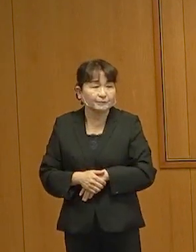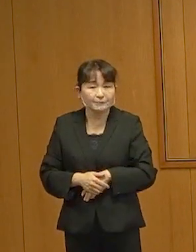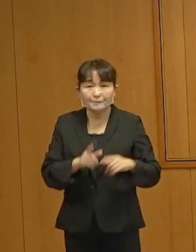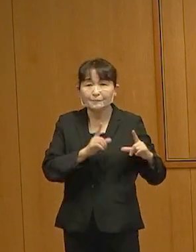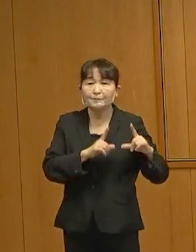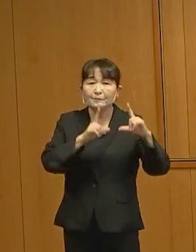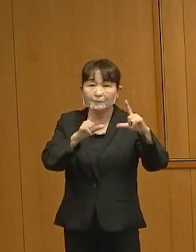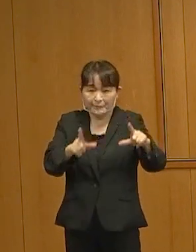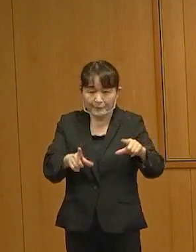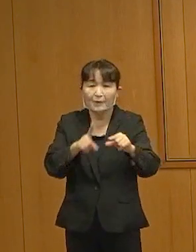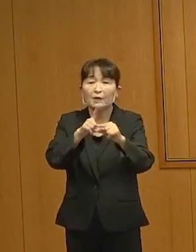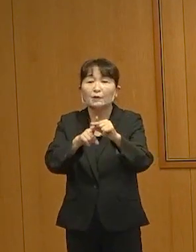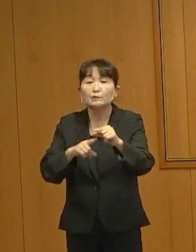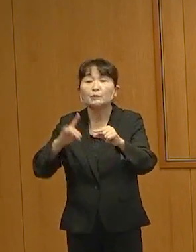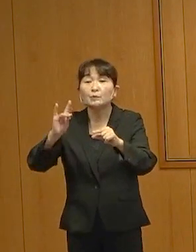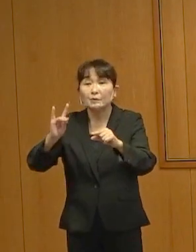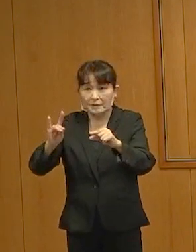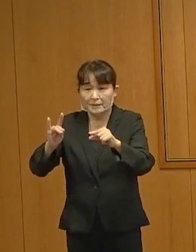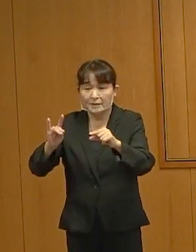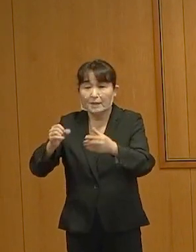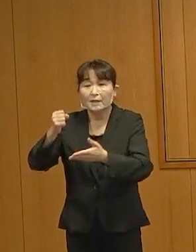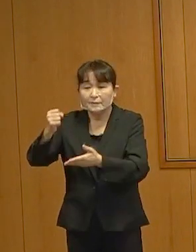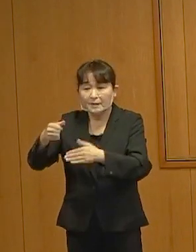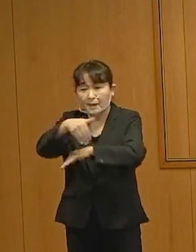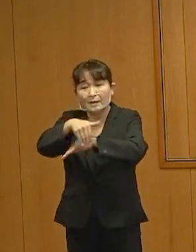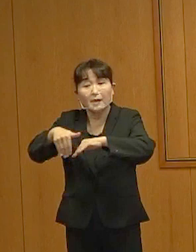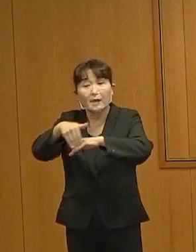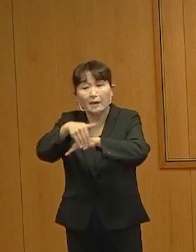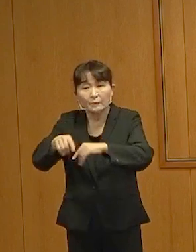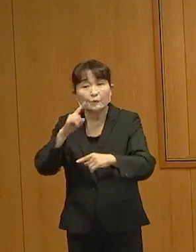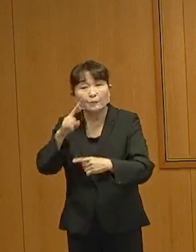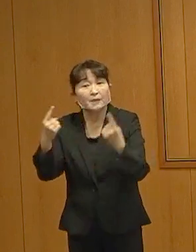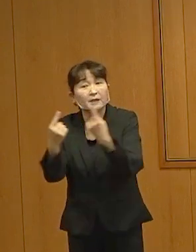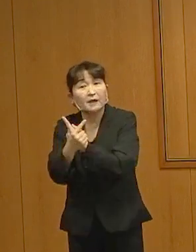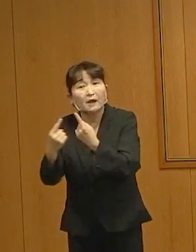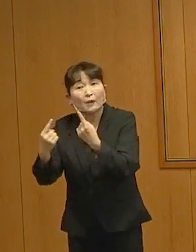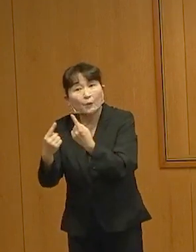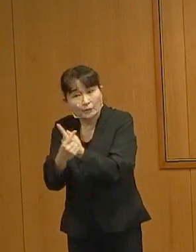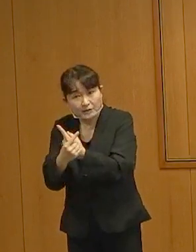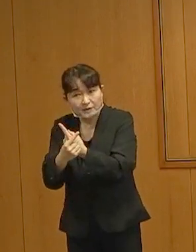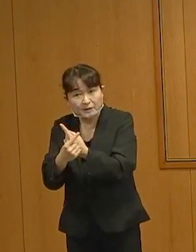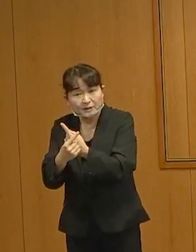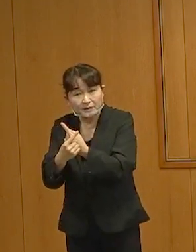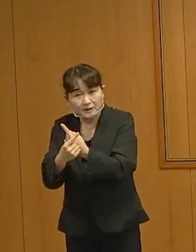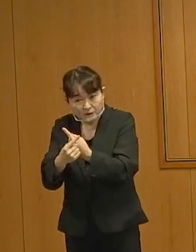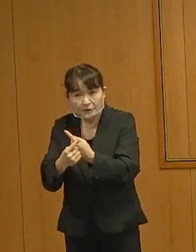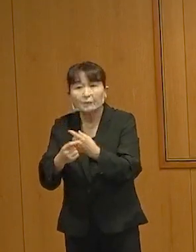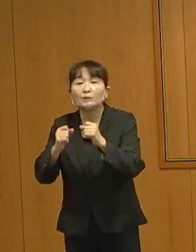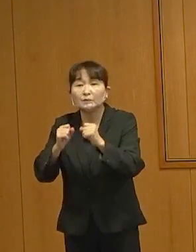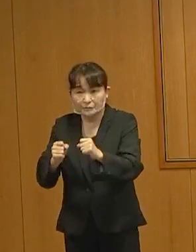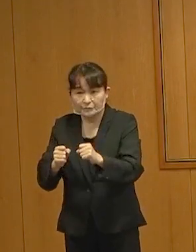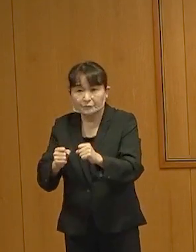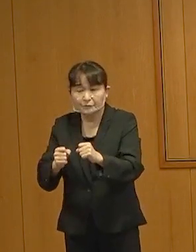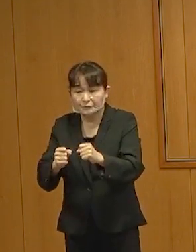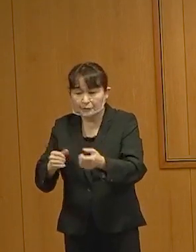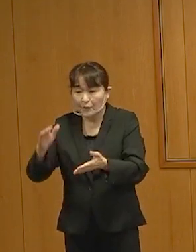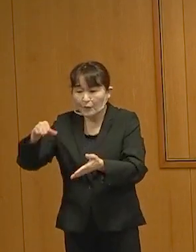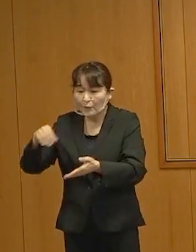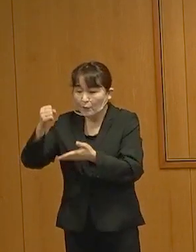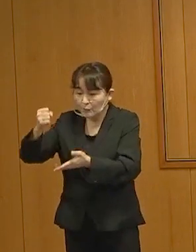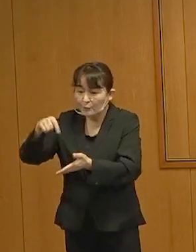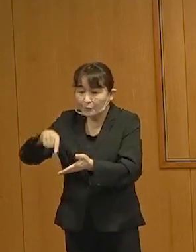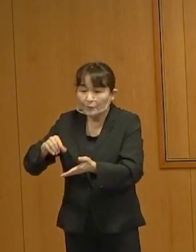中期財政計画というのも見直しをしながらですね、まあ、圧縮、記載の圧縮額、それ